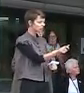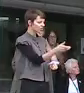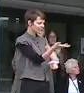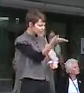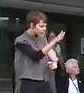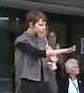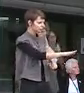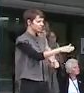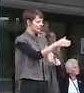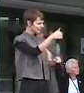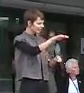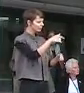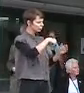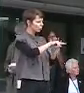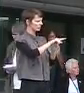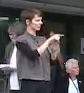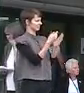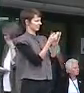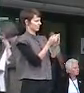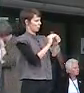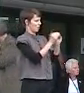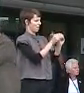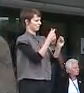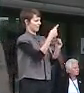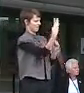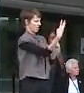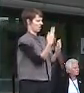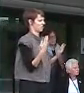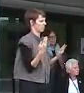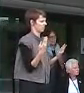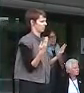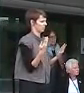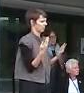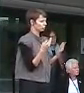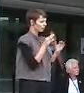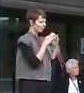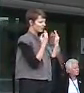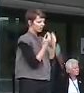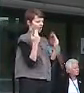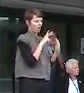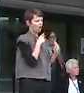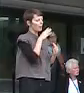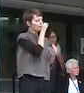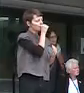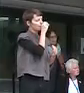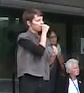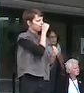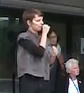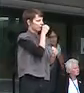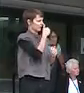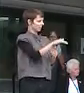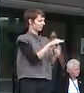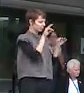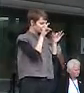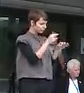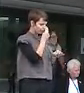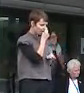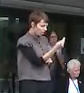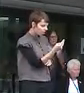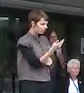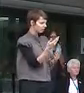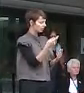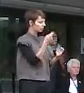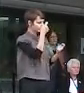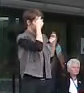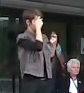eine familiäre Katastrophe oder die Existenz eines bislang verschwiegenen